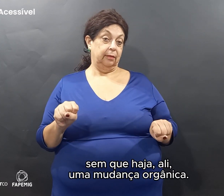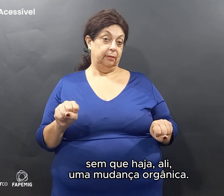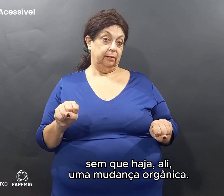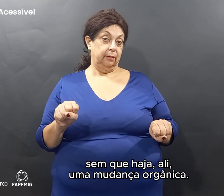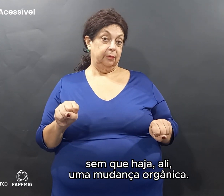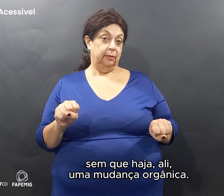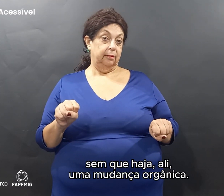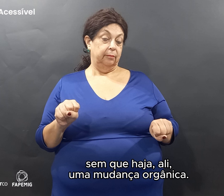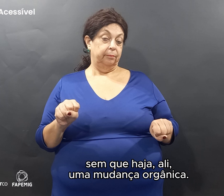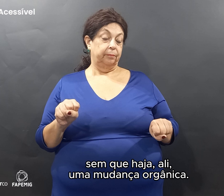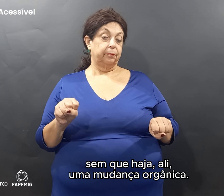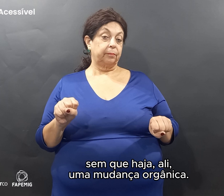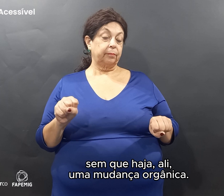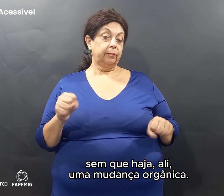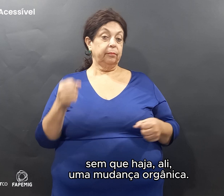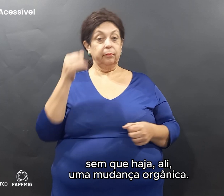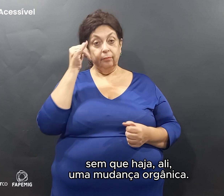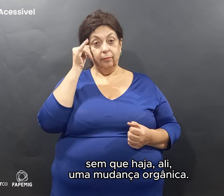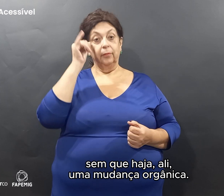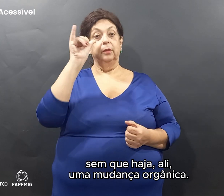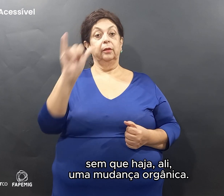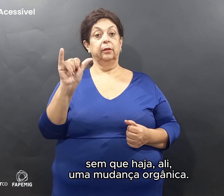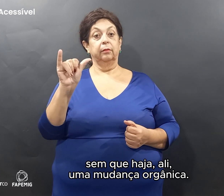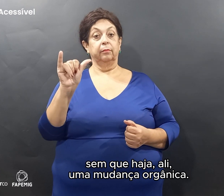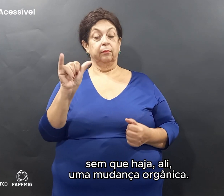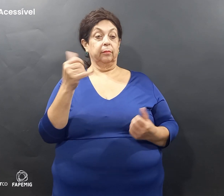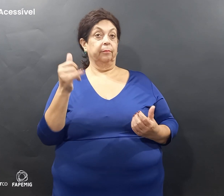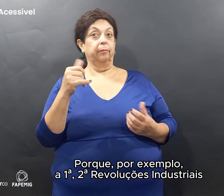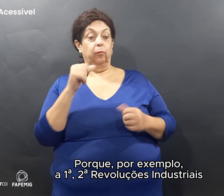que haja ali uma mudança